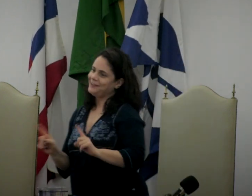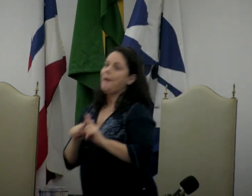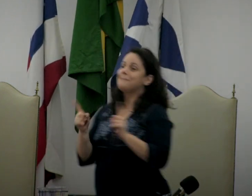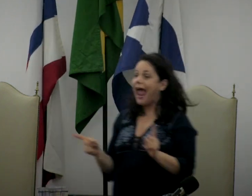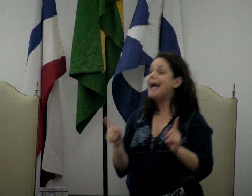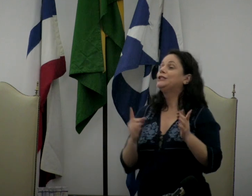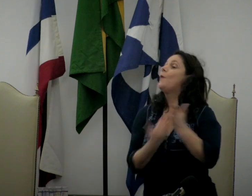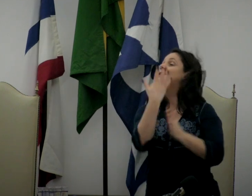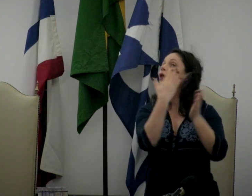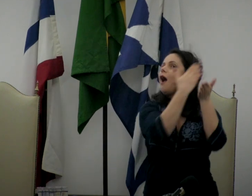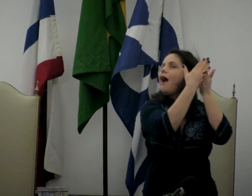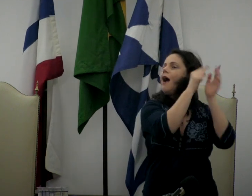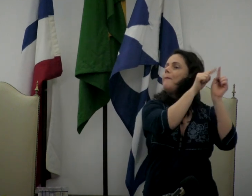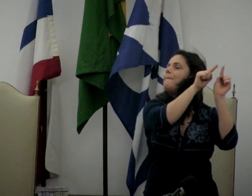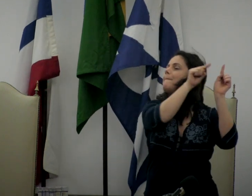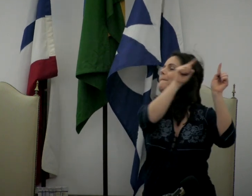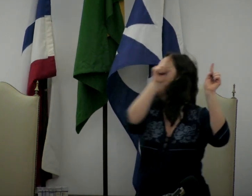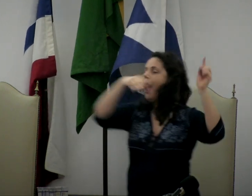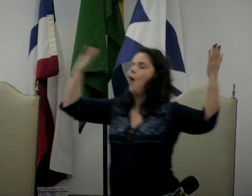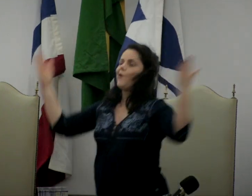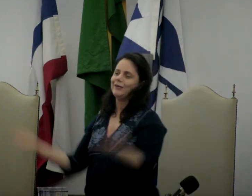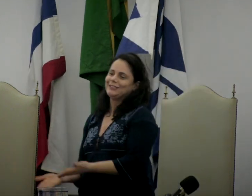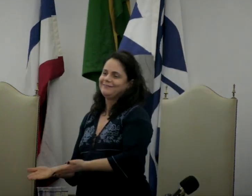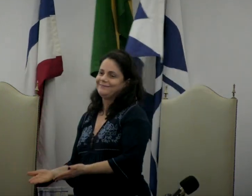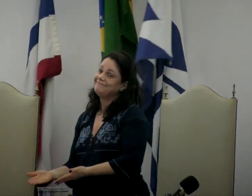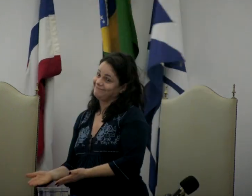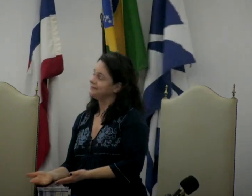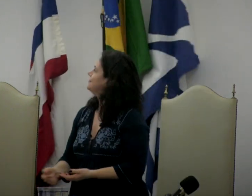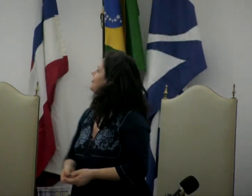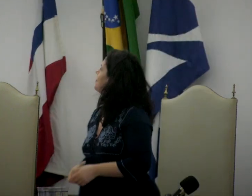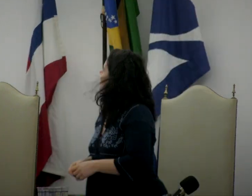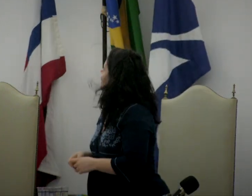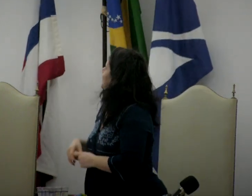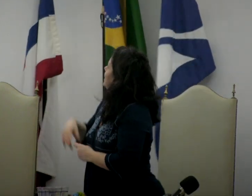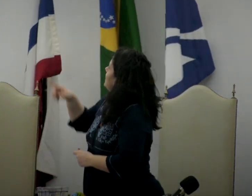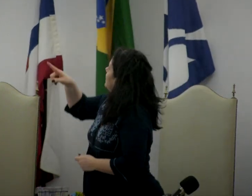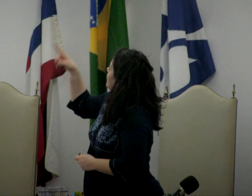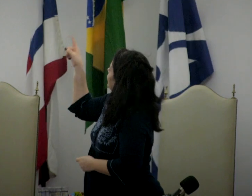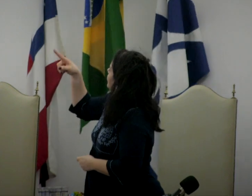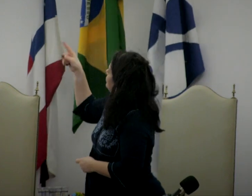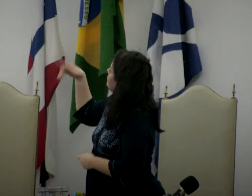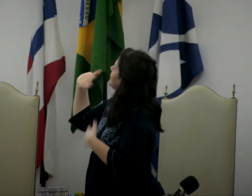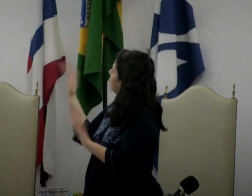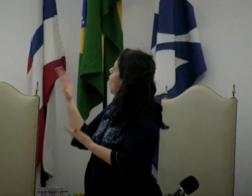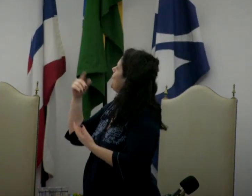os surdos. Hoje em dia não se faz mais isso, mas isso começou durante muitos anos atrás e tem chegado até os dias de hoje.